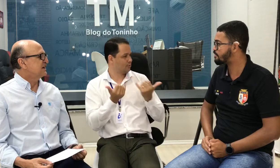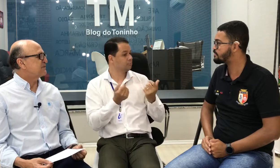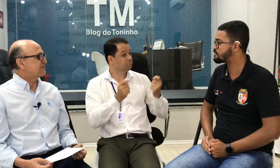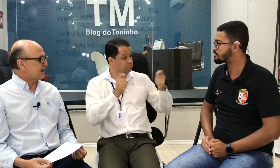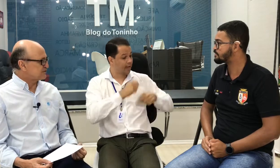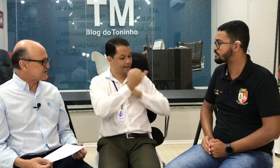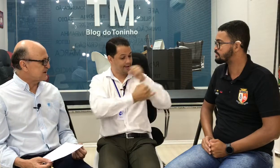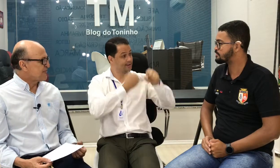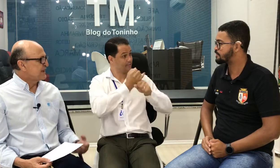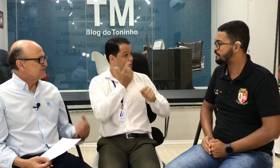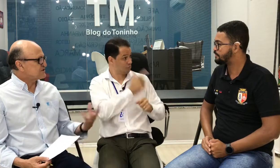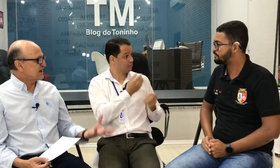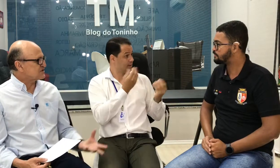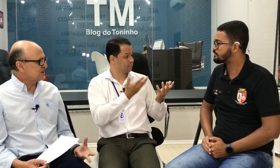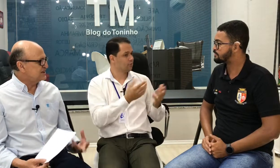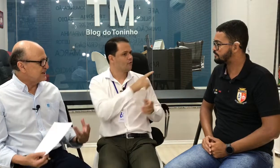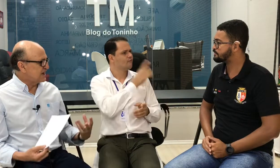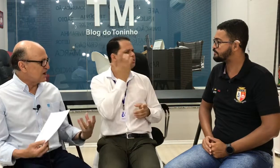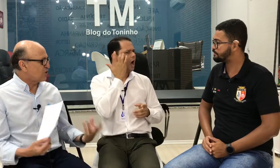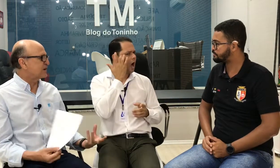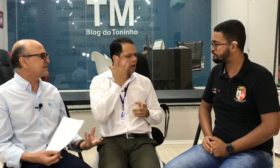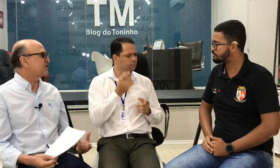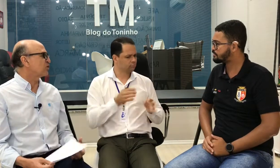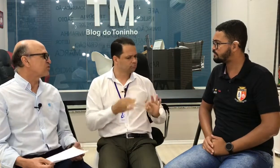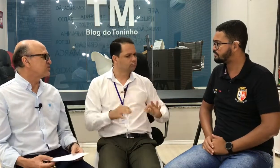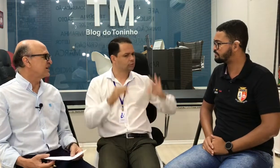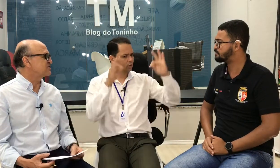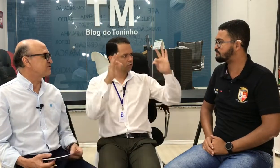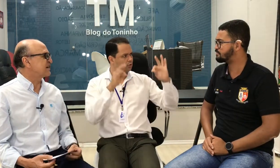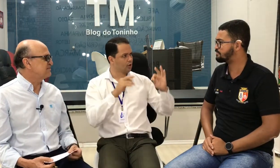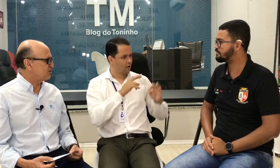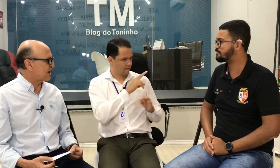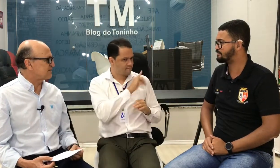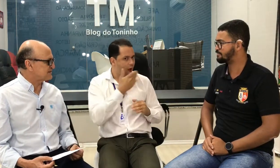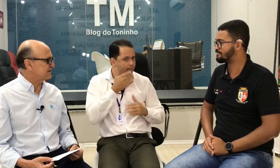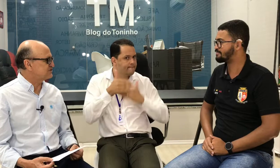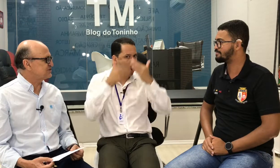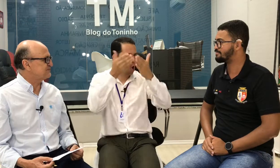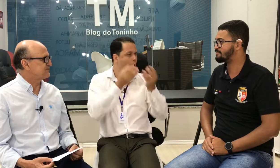para você. Você acha que com a tecnologia isso vai melhorar bastante?